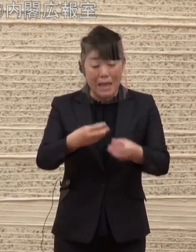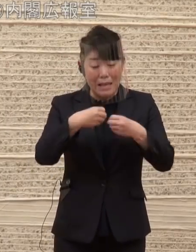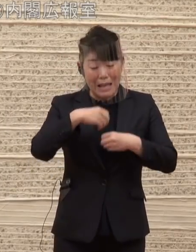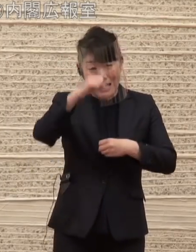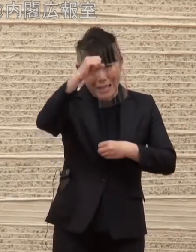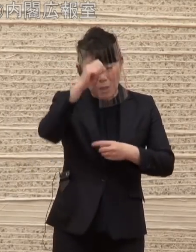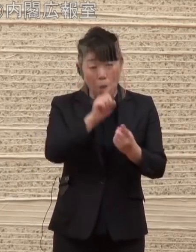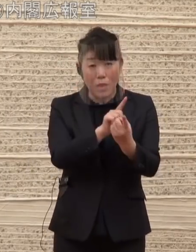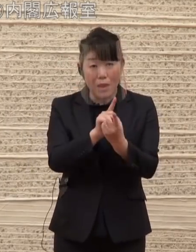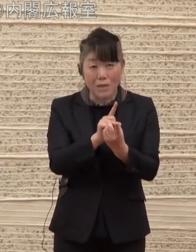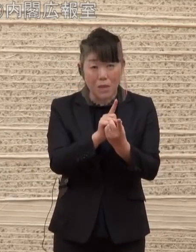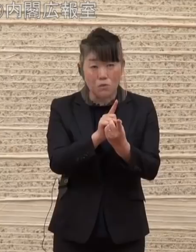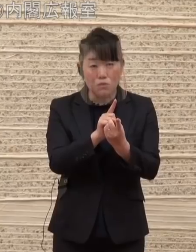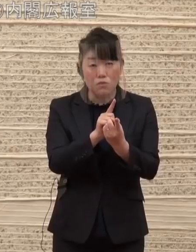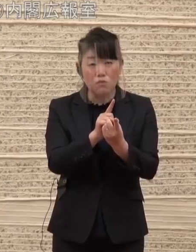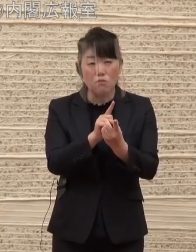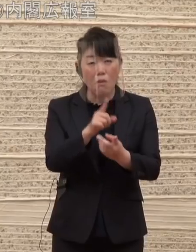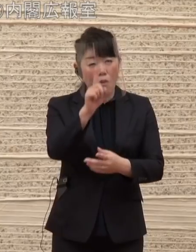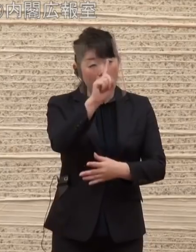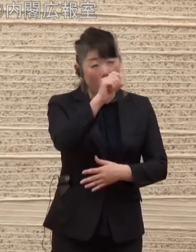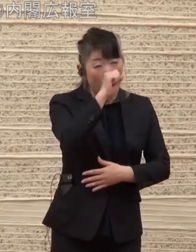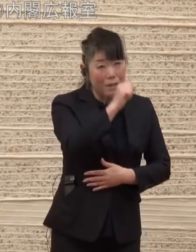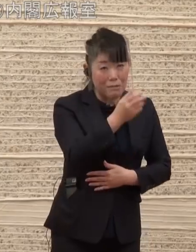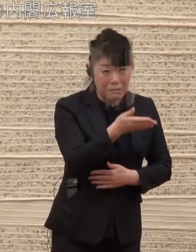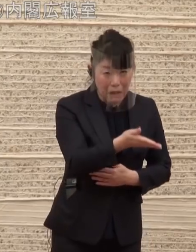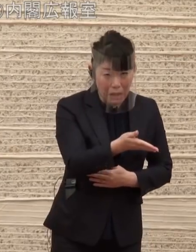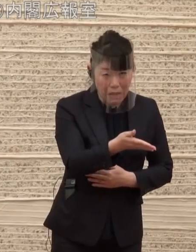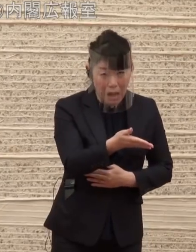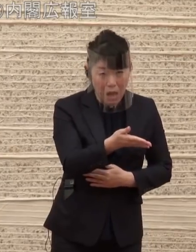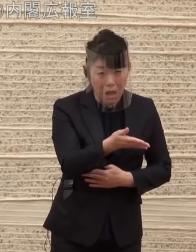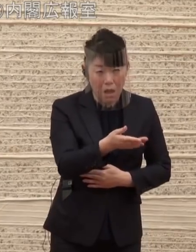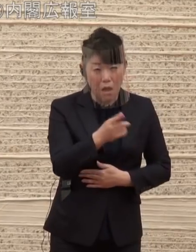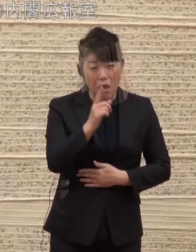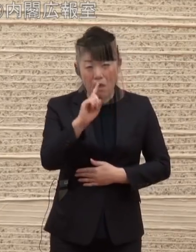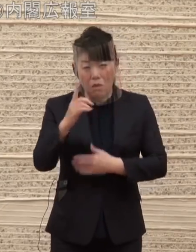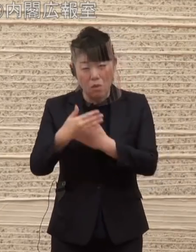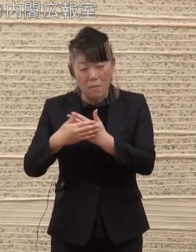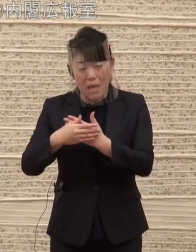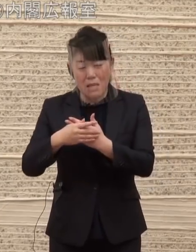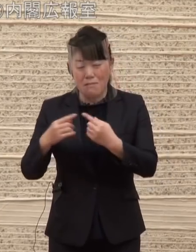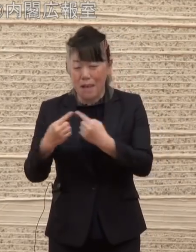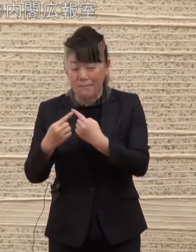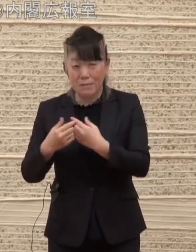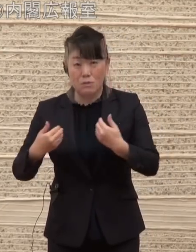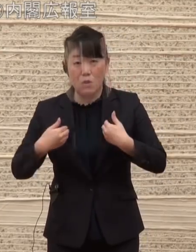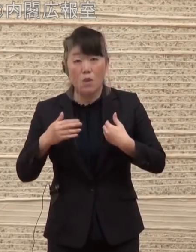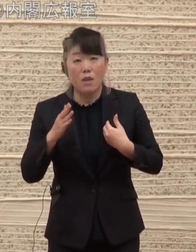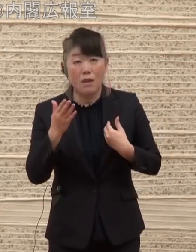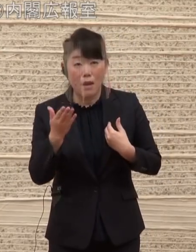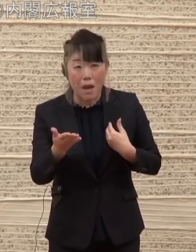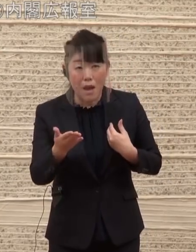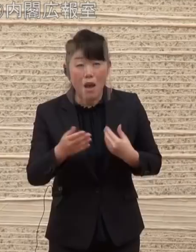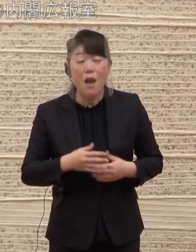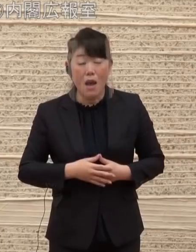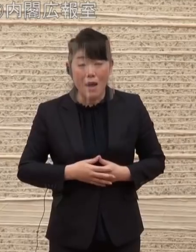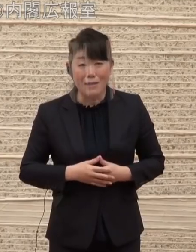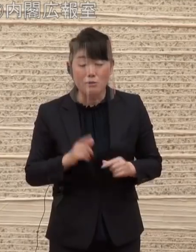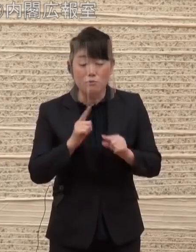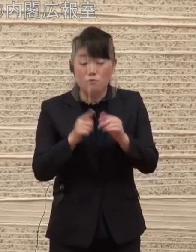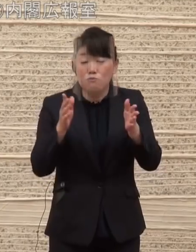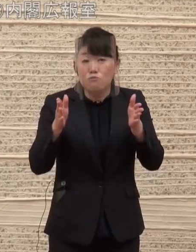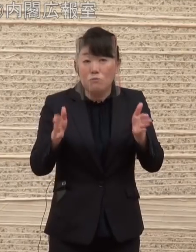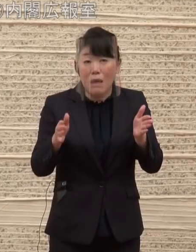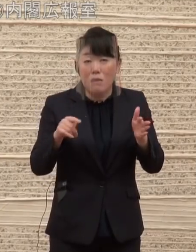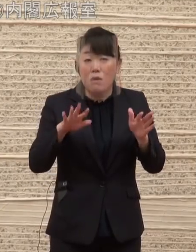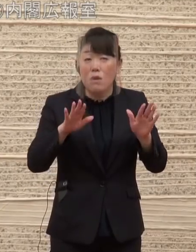がどこが良かったのかあのどこが改善すべきかというのはアドできるだけ中間地点の